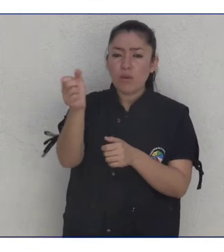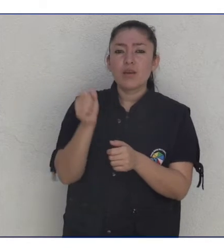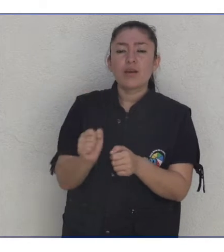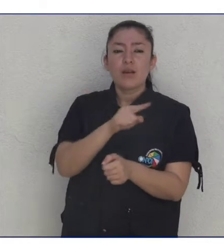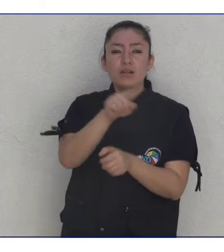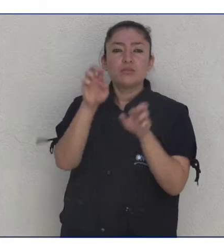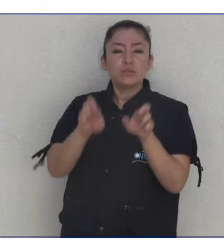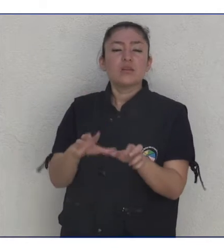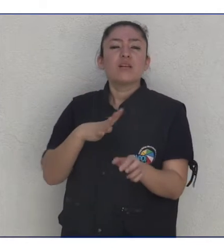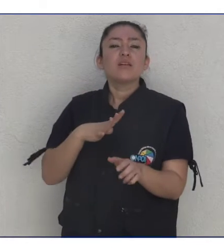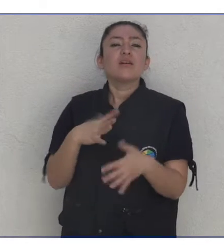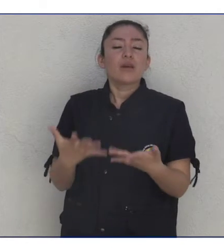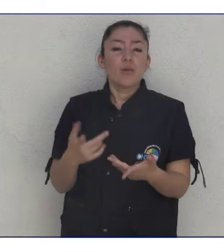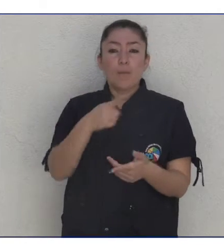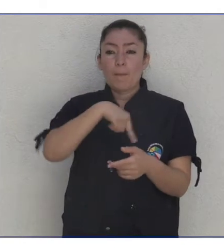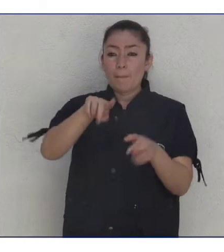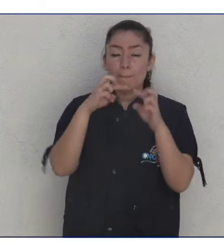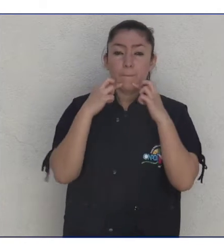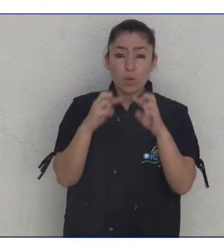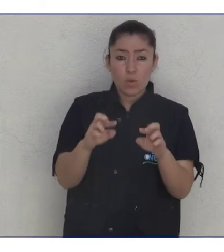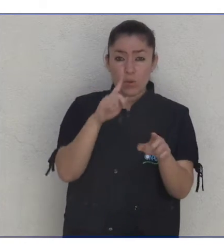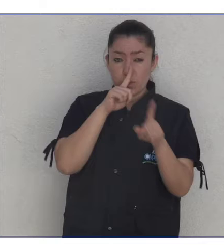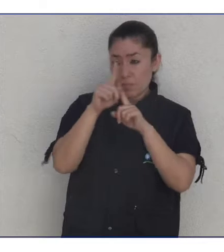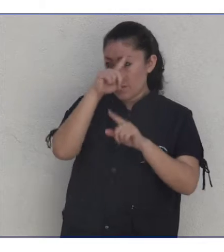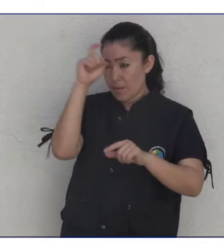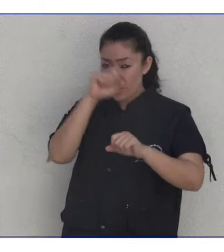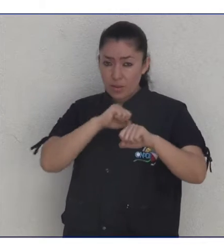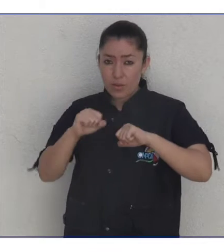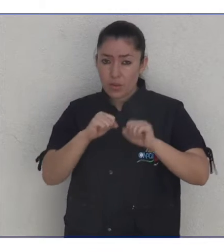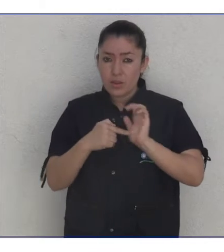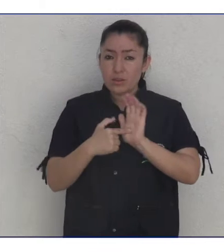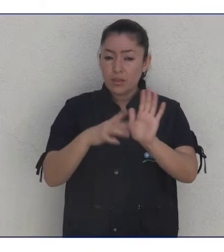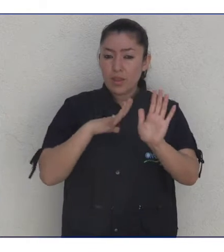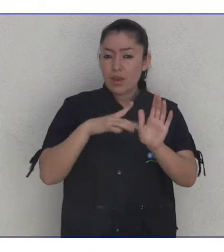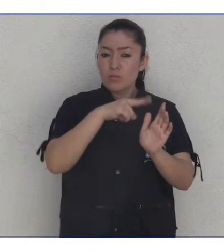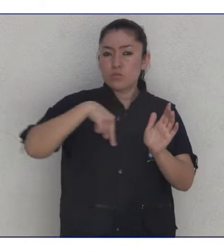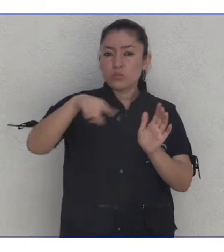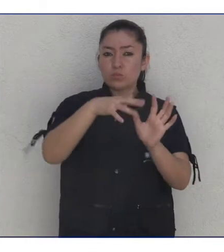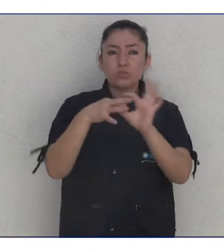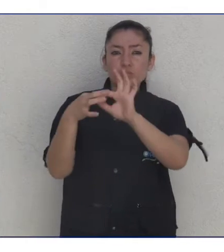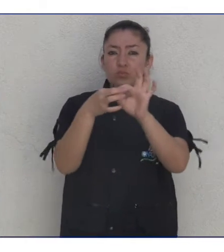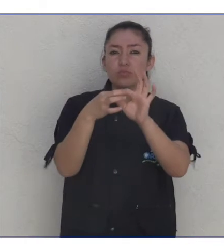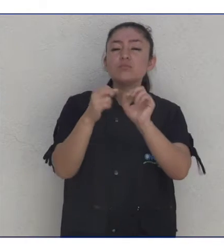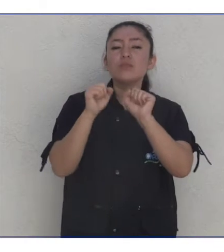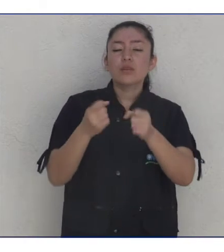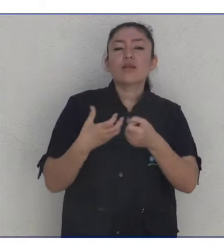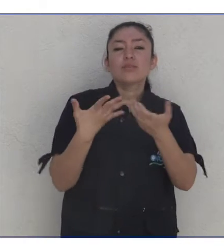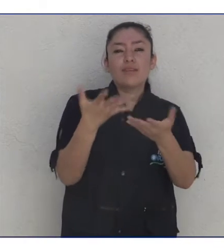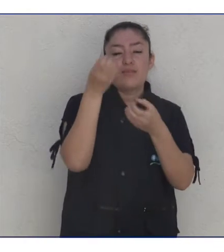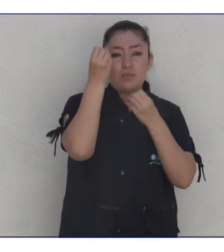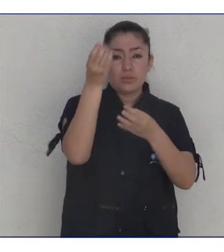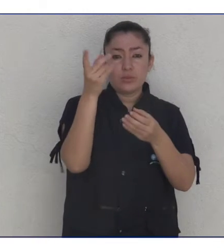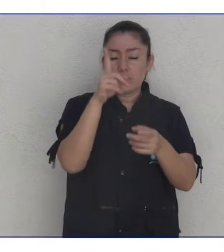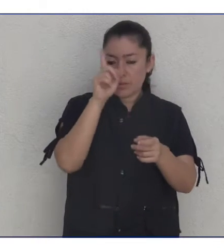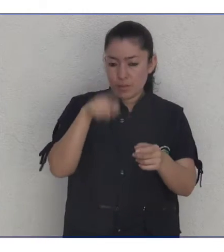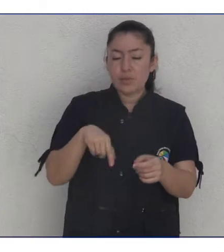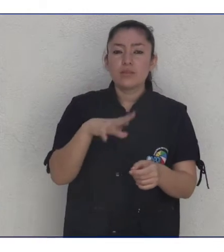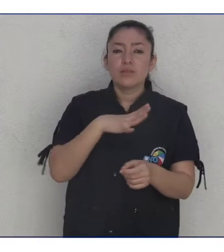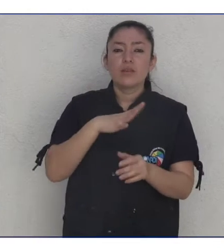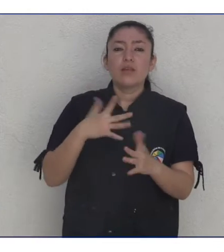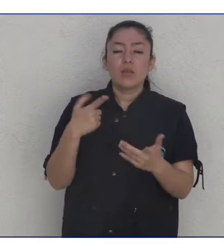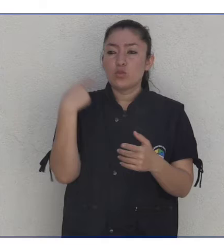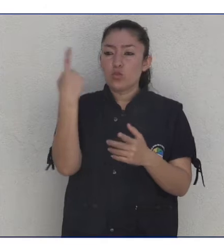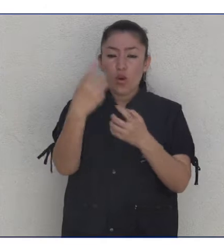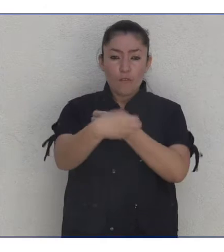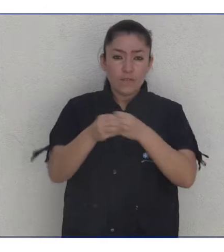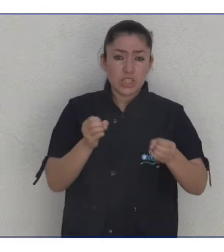debe designar al servidor público, empleado u órgano interno que fungirá como unidad de información, debiendo tener un enlace en todas las